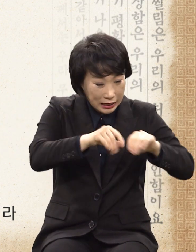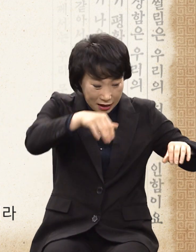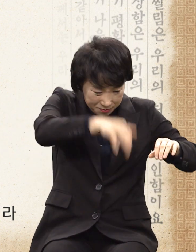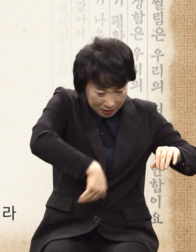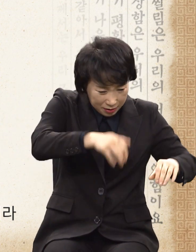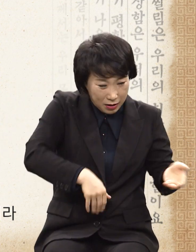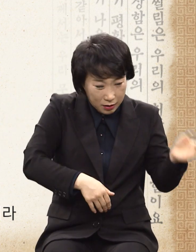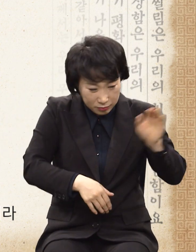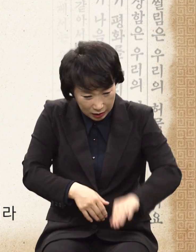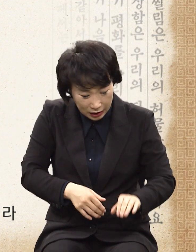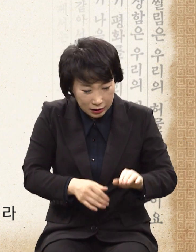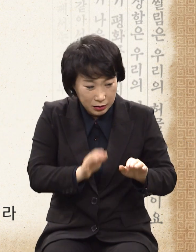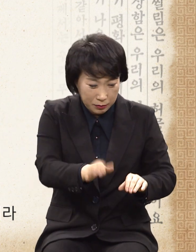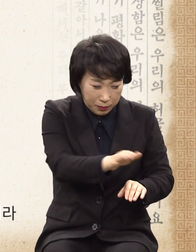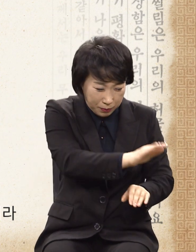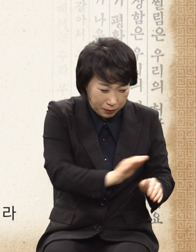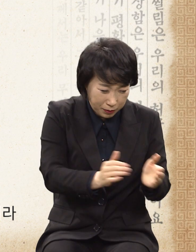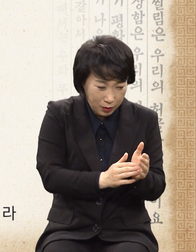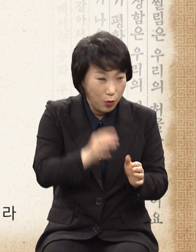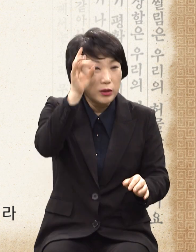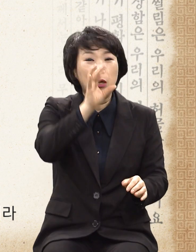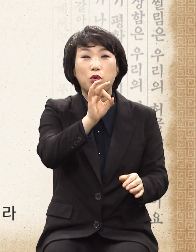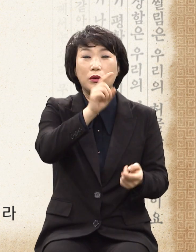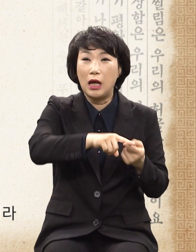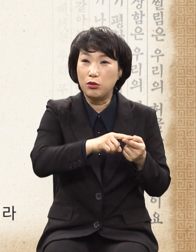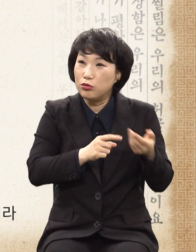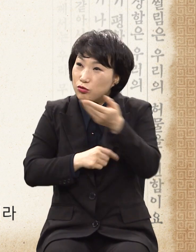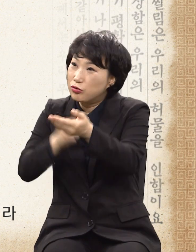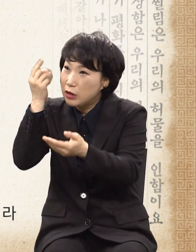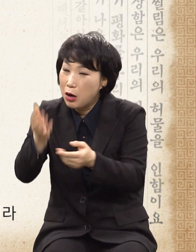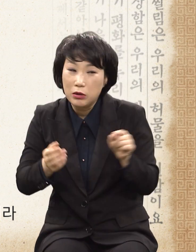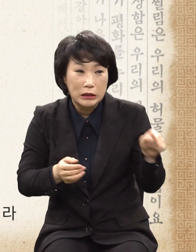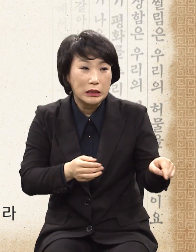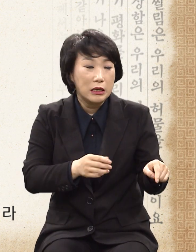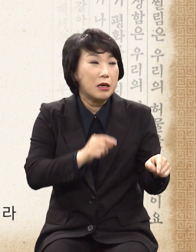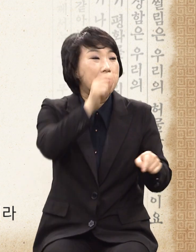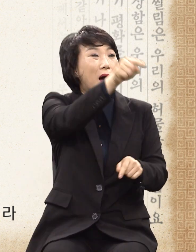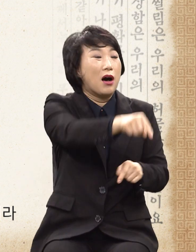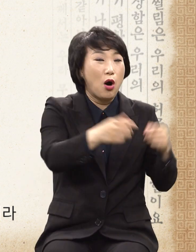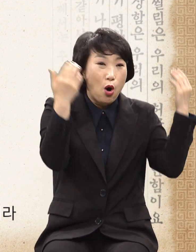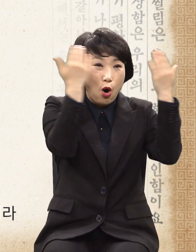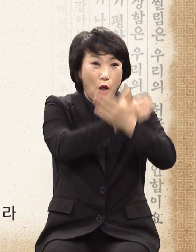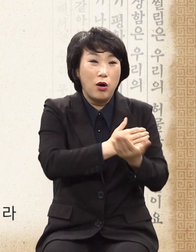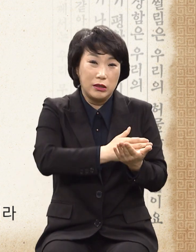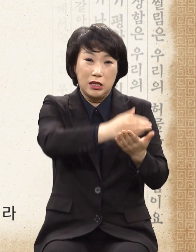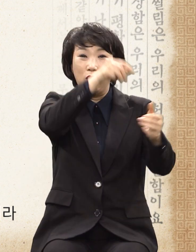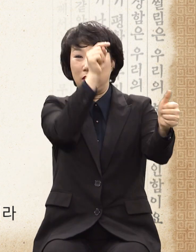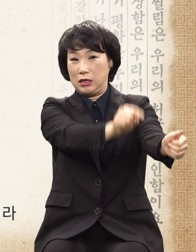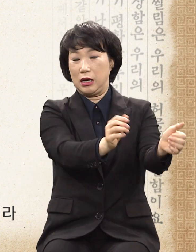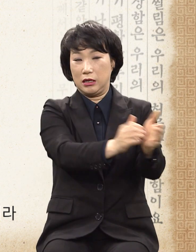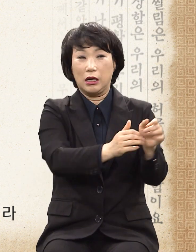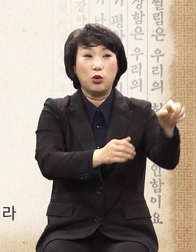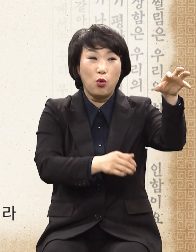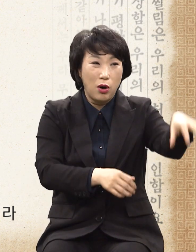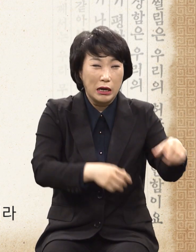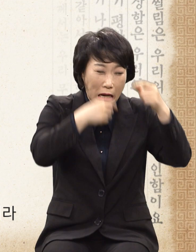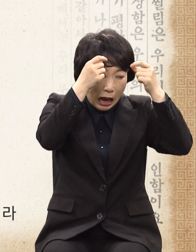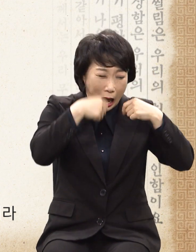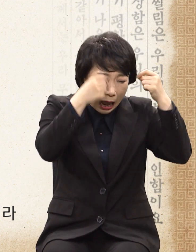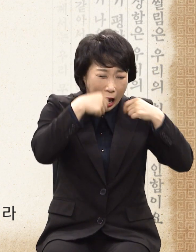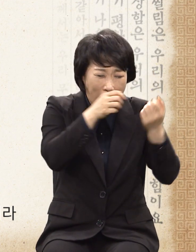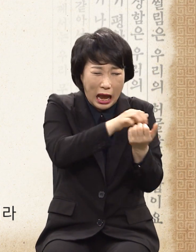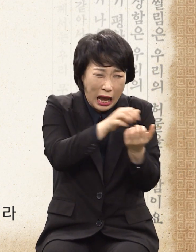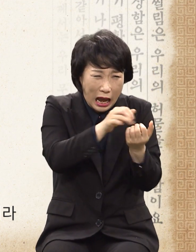파묻어 두었다가 본전만 가져왔느냐. 이놈을 당장에 바깥 어두운 곳에 내어쫓아